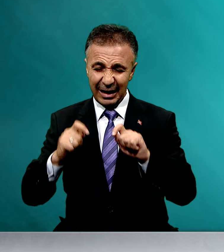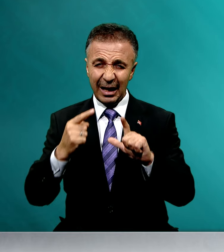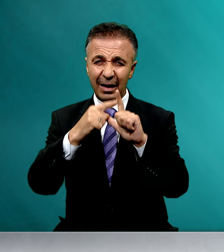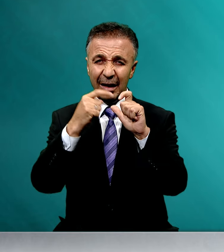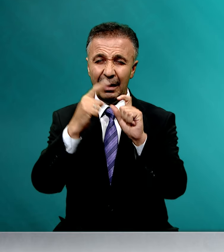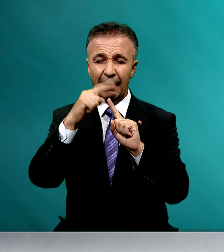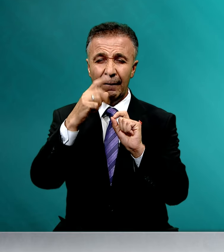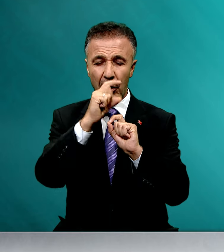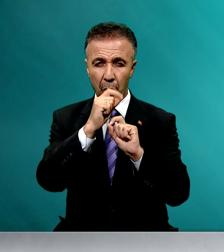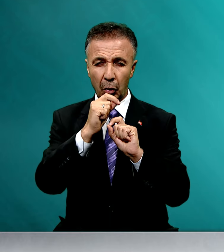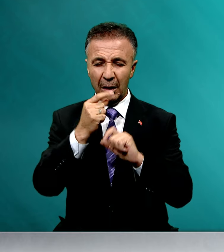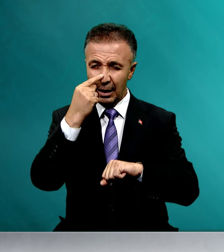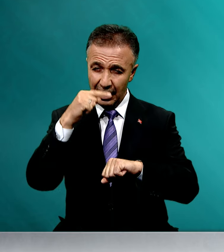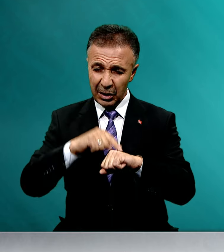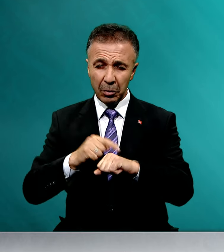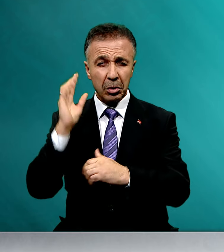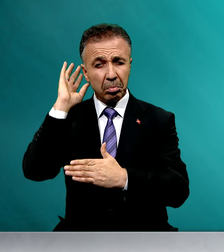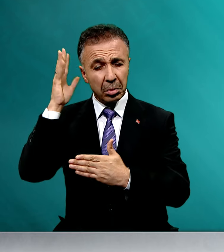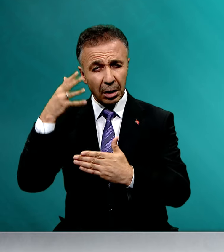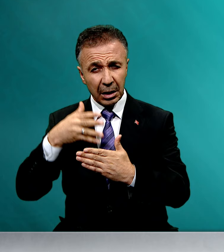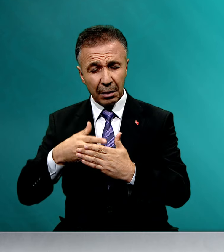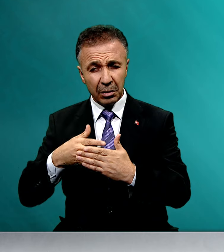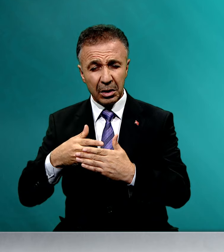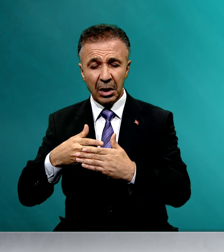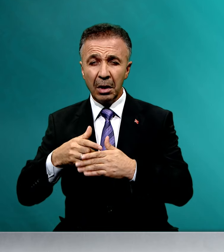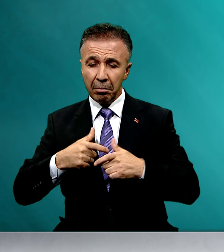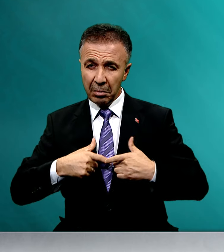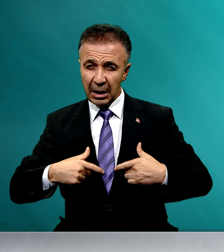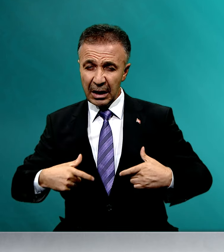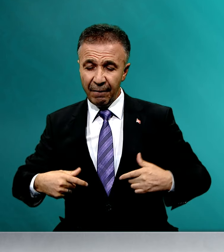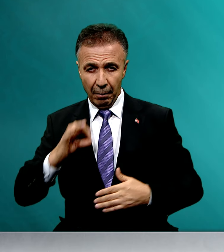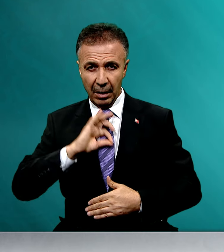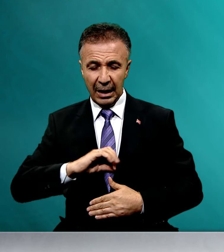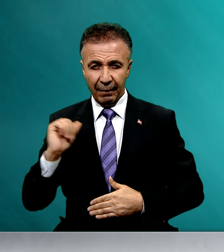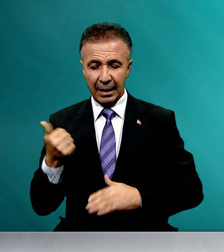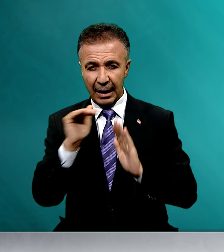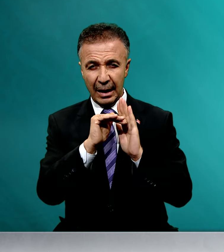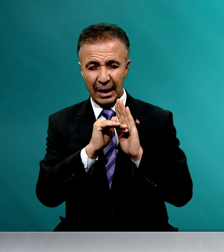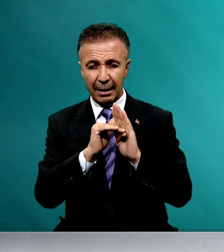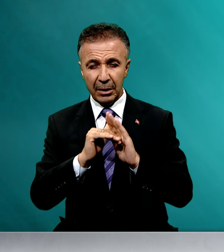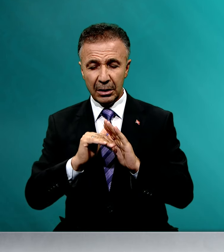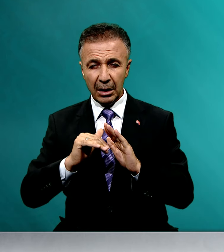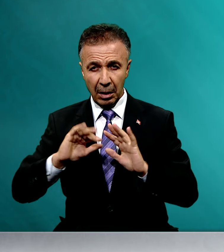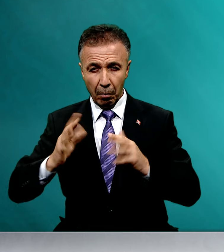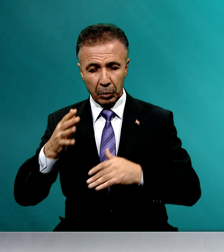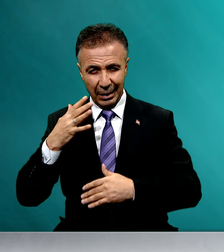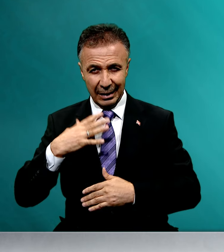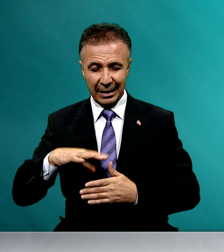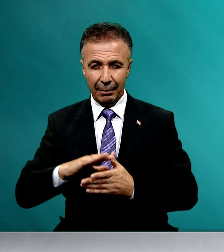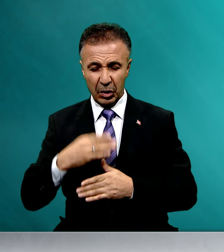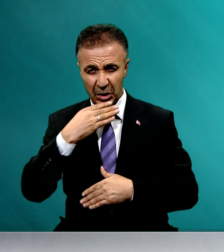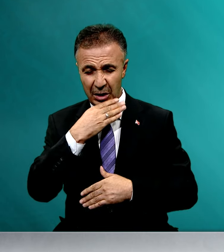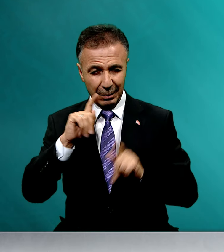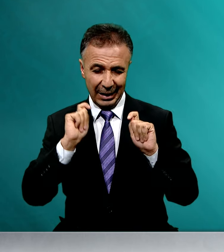inancımızı, ibadetlerimizi, milli ve manevi değerlerimizi istismar etmiş, istiklalimizi